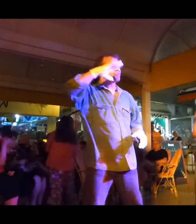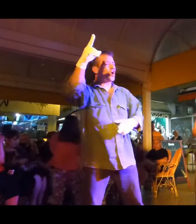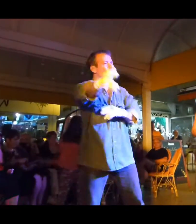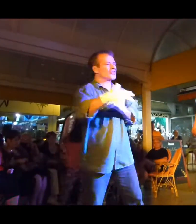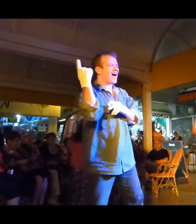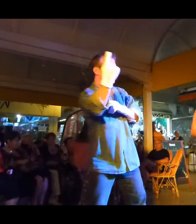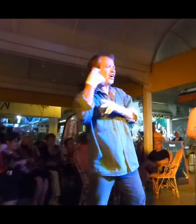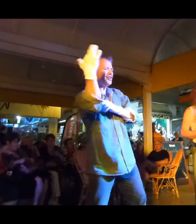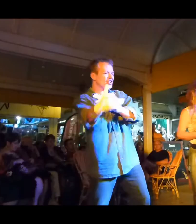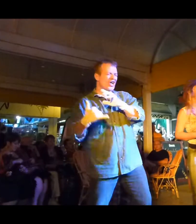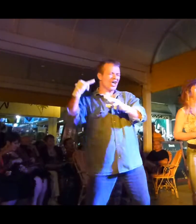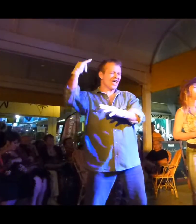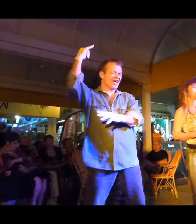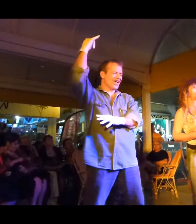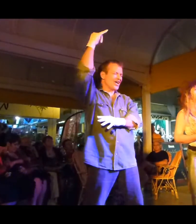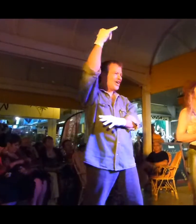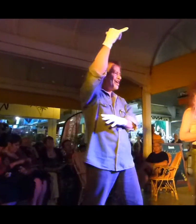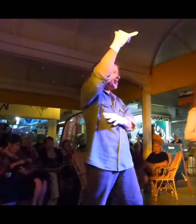sans